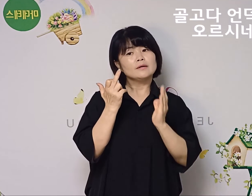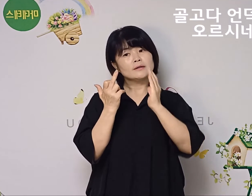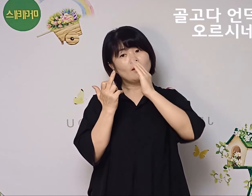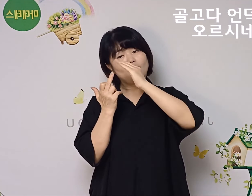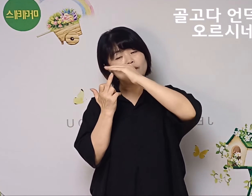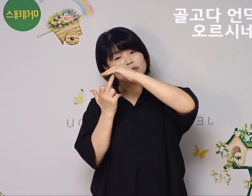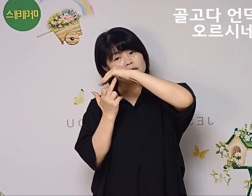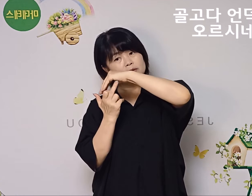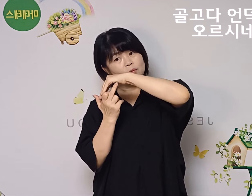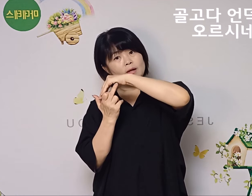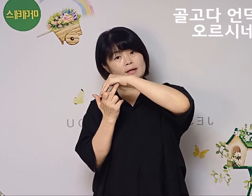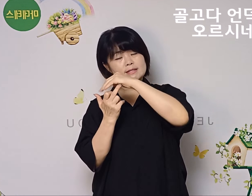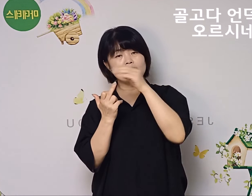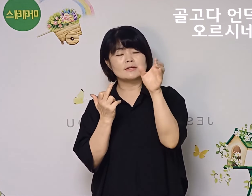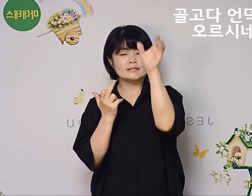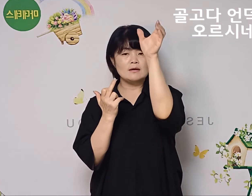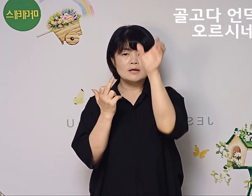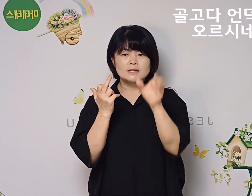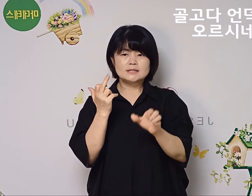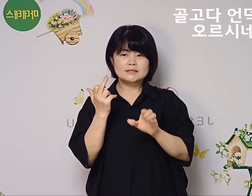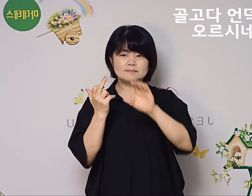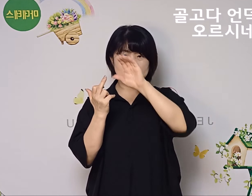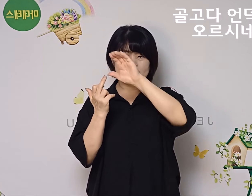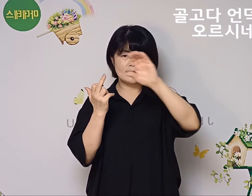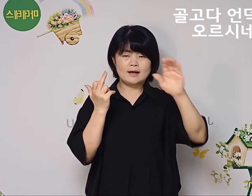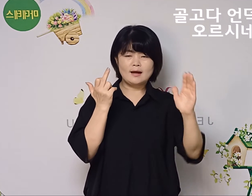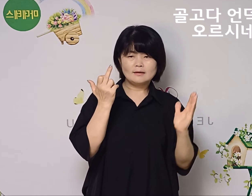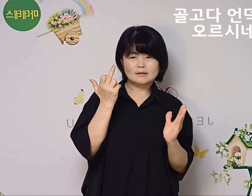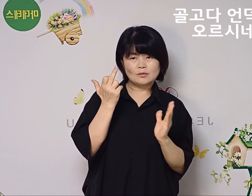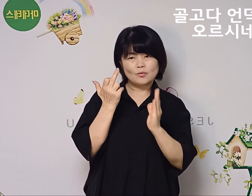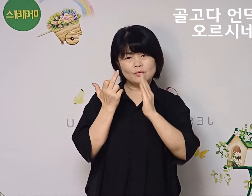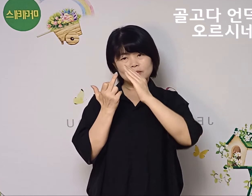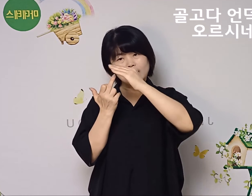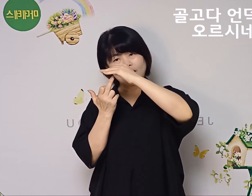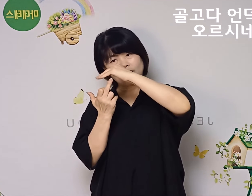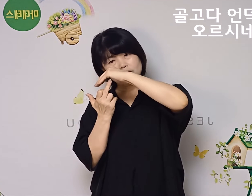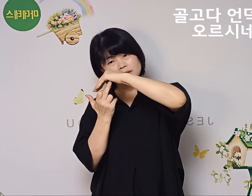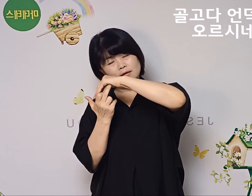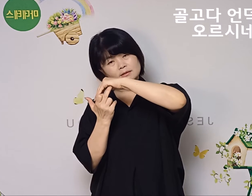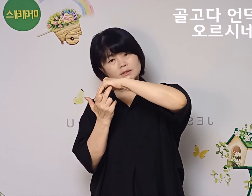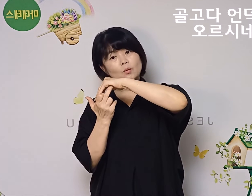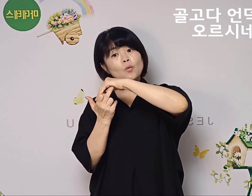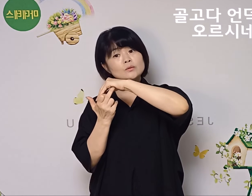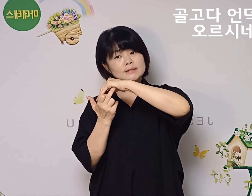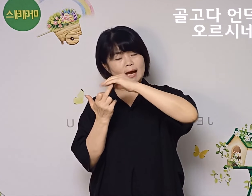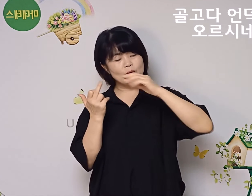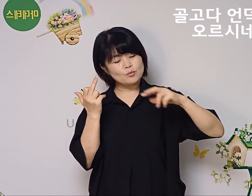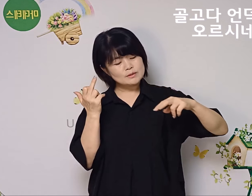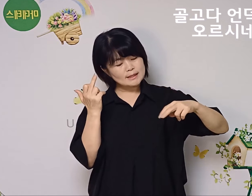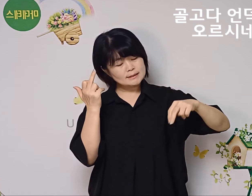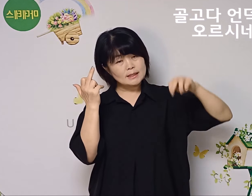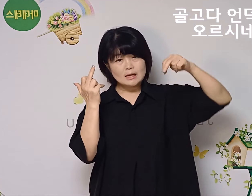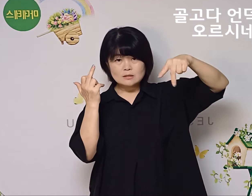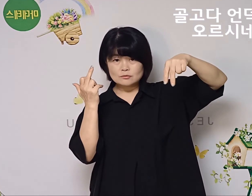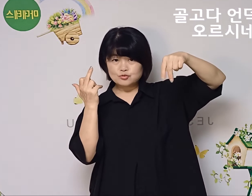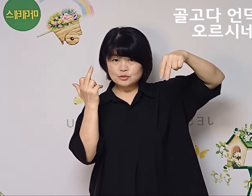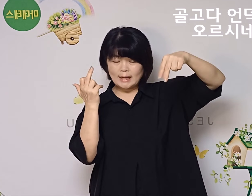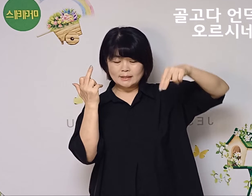이렇게 언덕을 올라가세요. 그래서 십자가, 그러니까 골고다 언덕을 오르다는 두